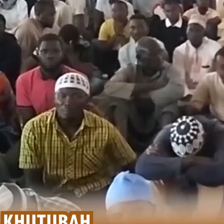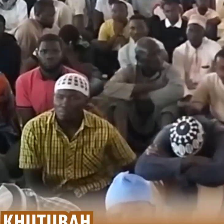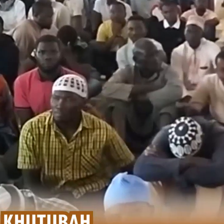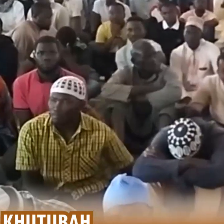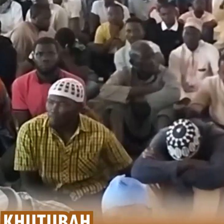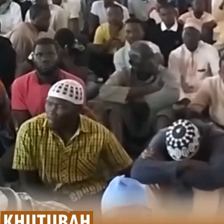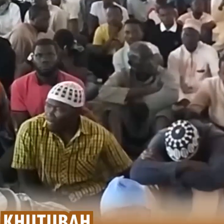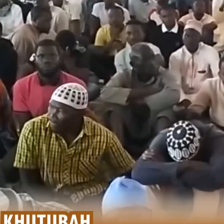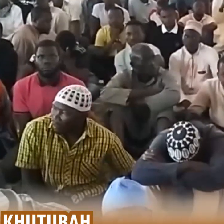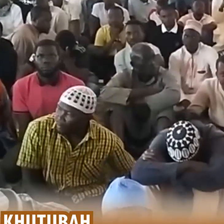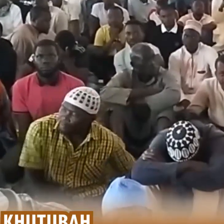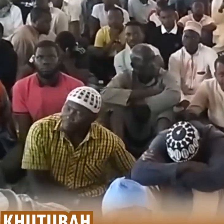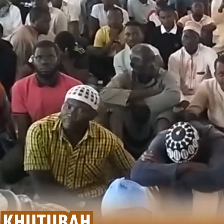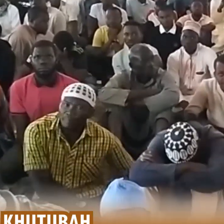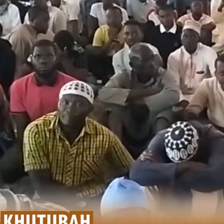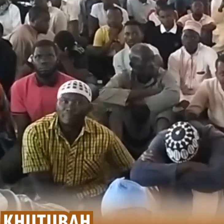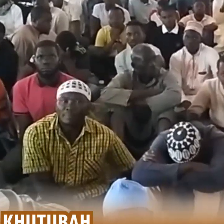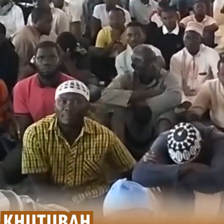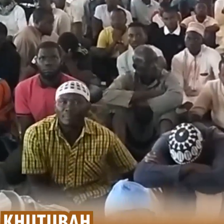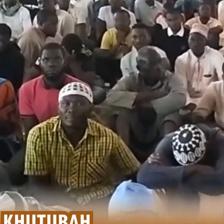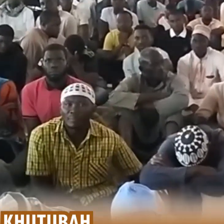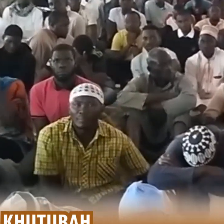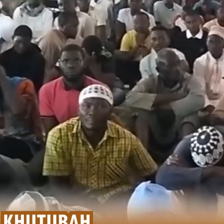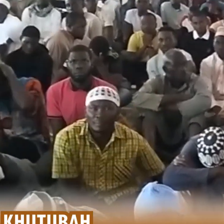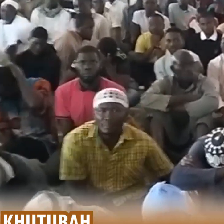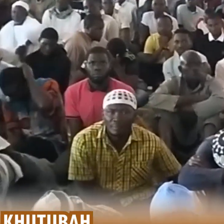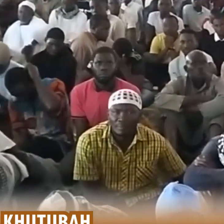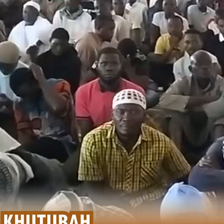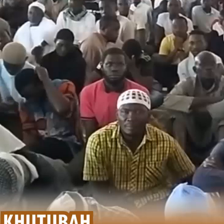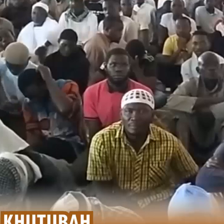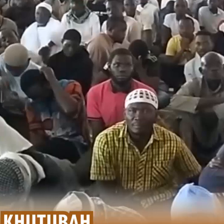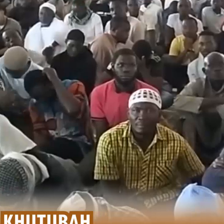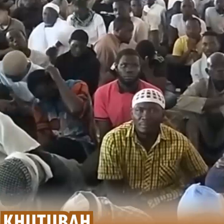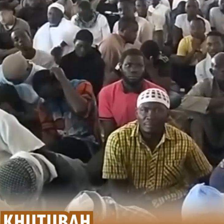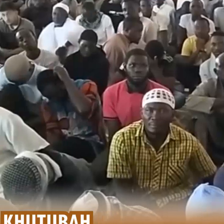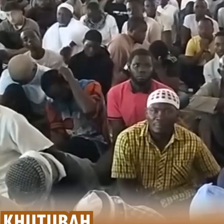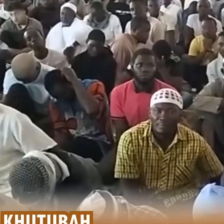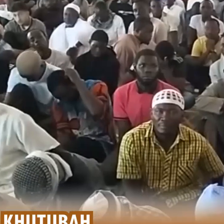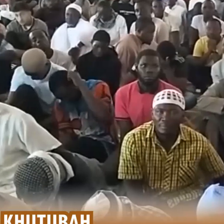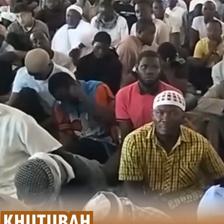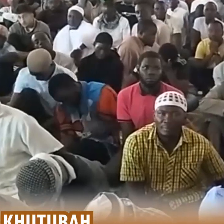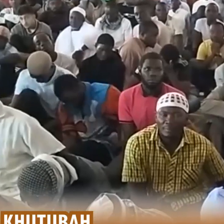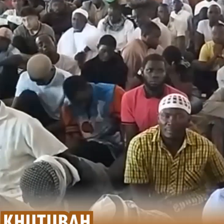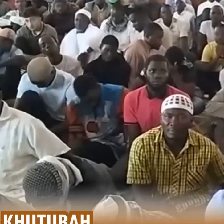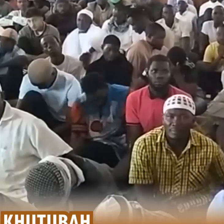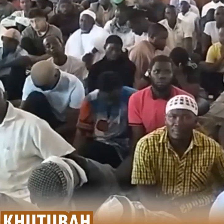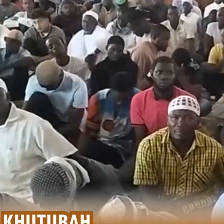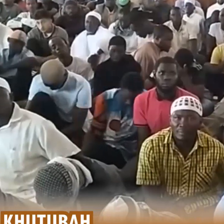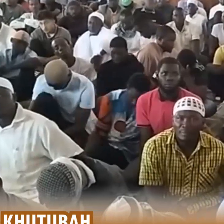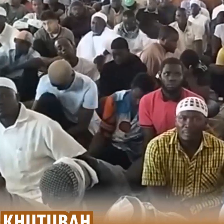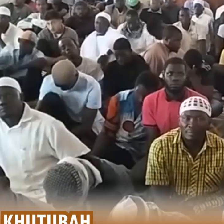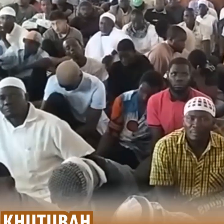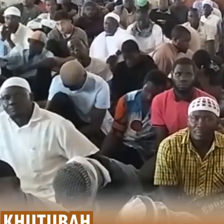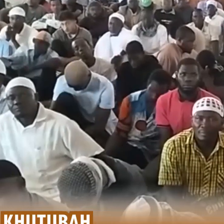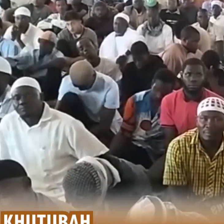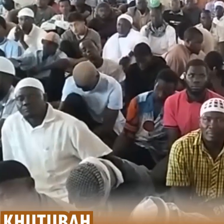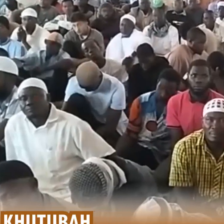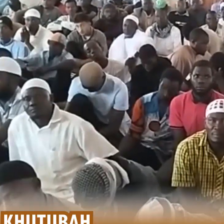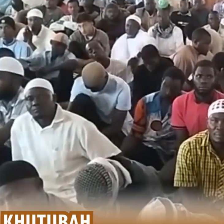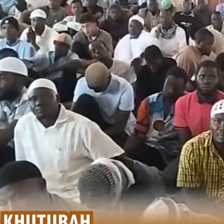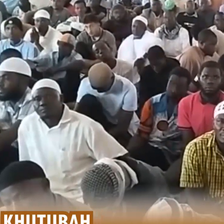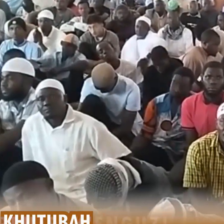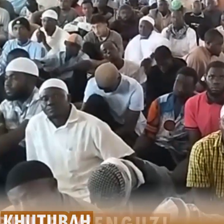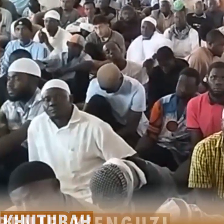يصلح لكم أعمالكم ويغفر لكم ذنوبكم ومن يطع الله